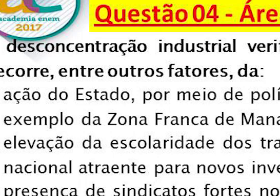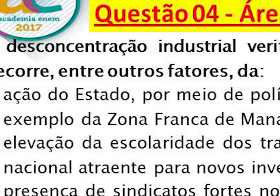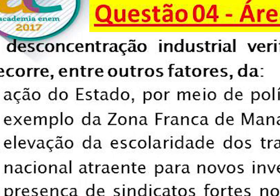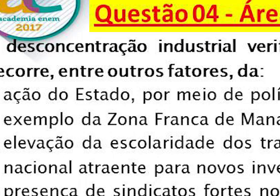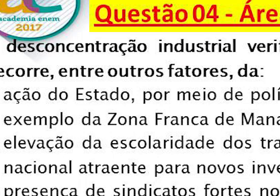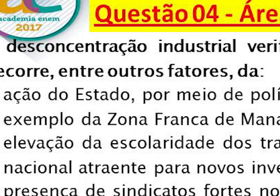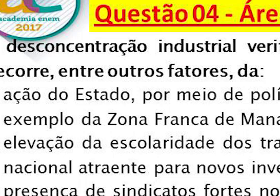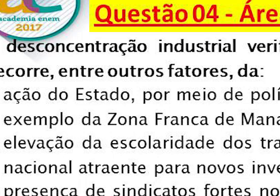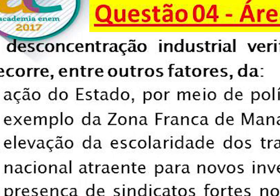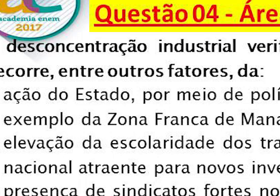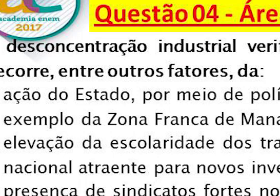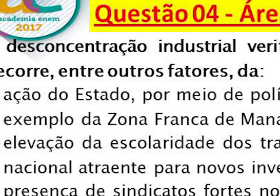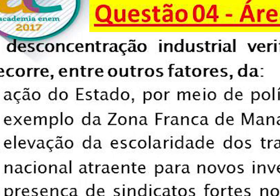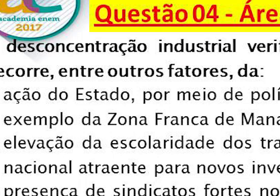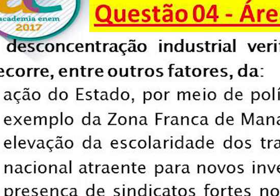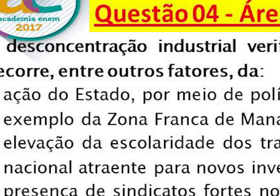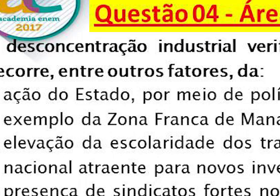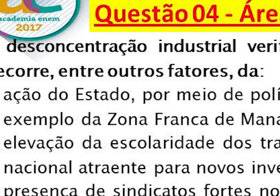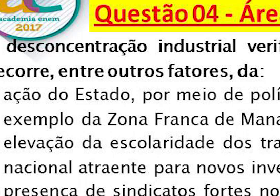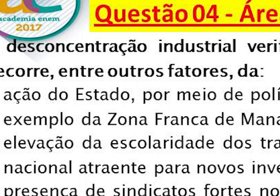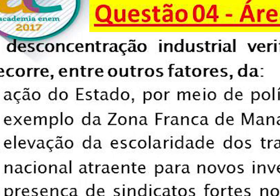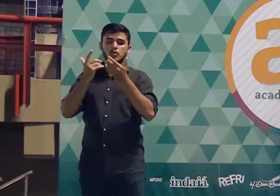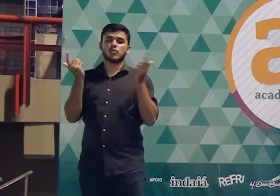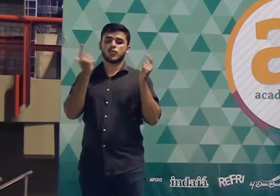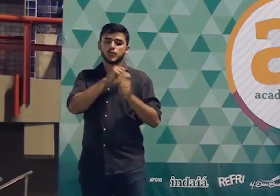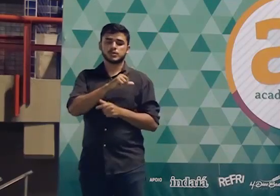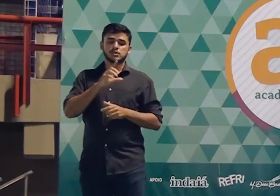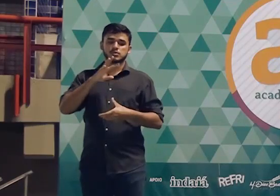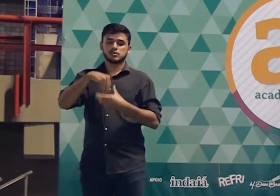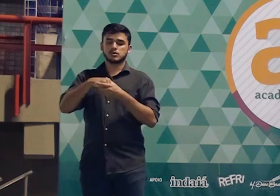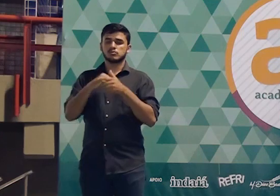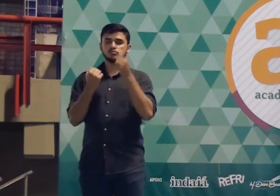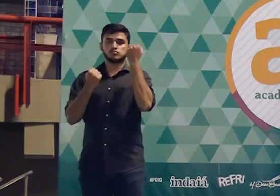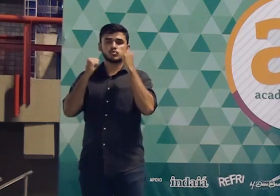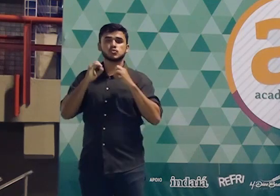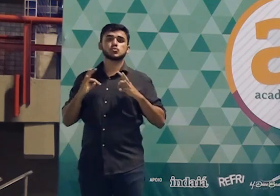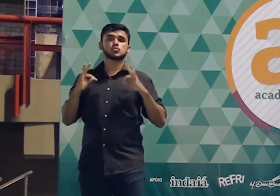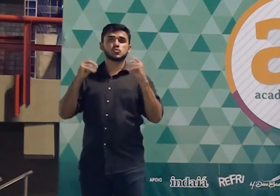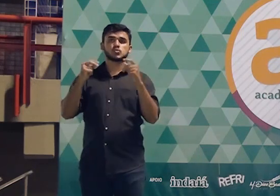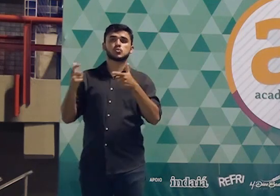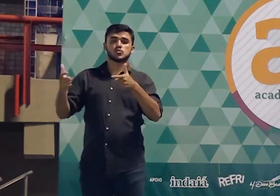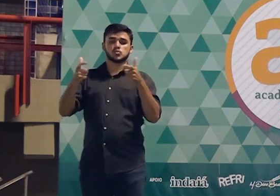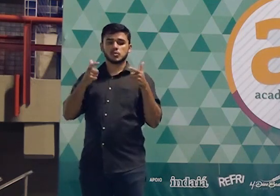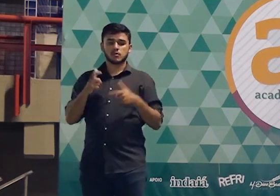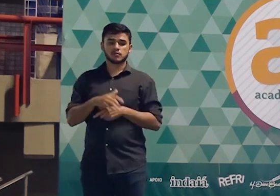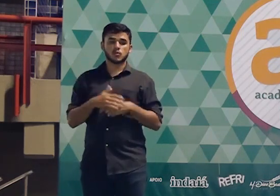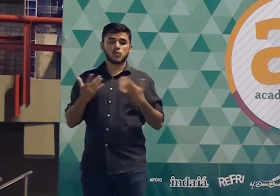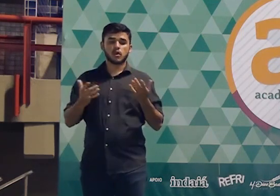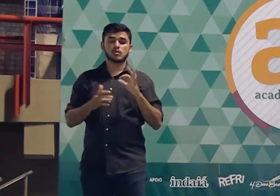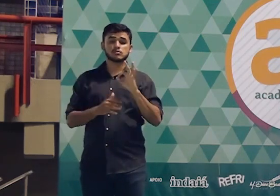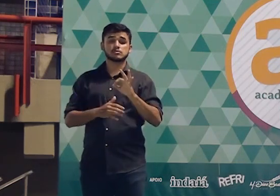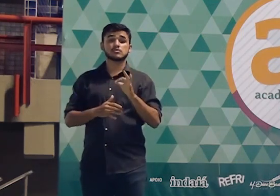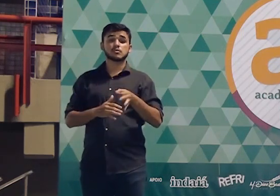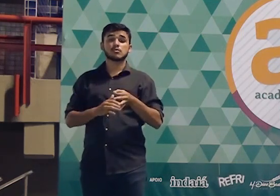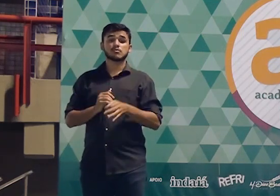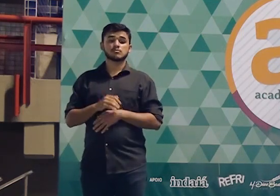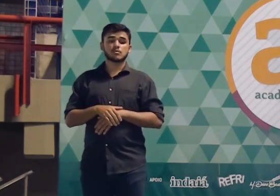privatizações induz o desenvolvimento da atividade industrial em todo o território. Qual é o item correto?